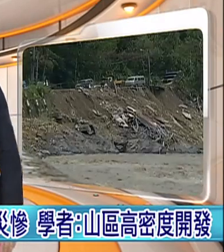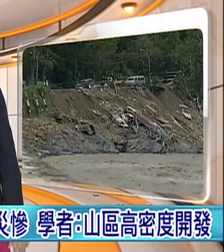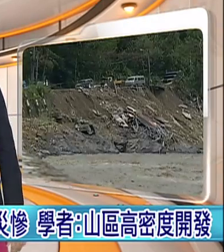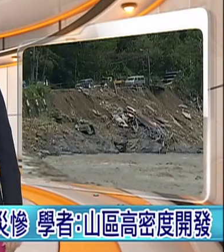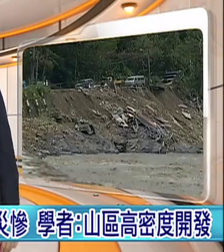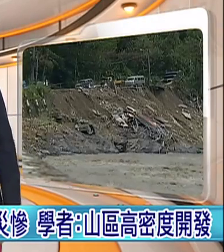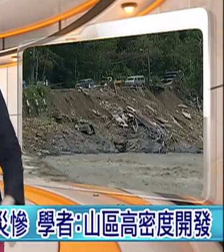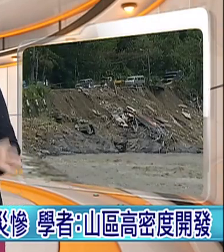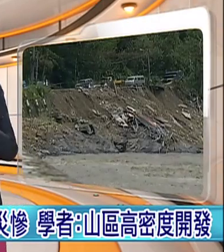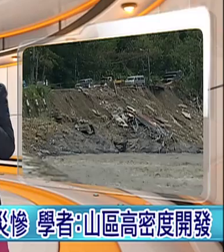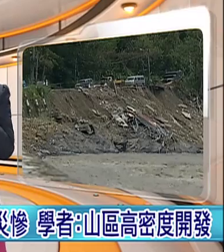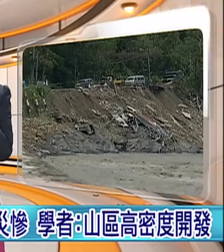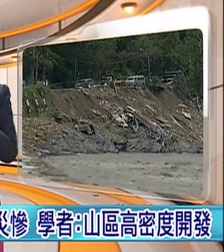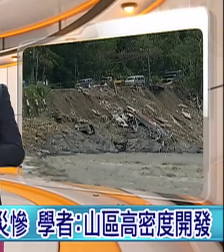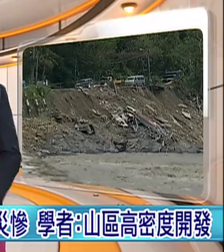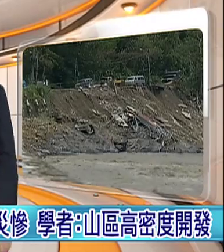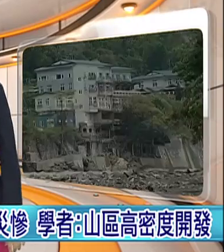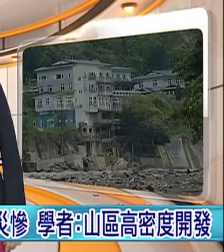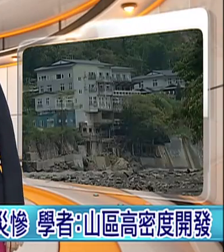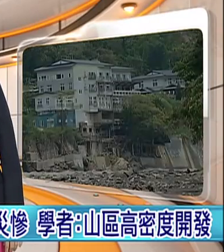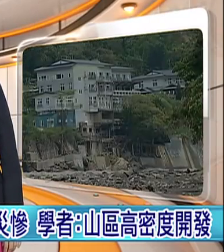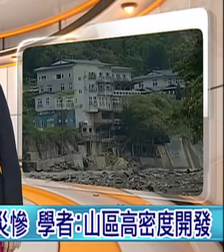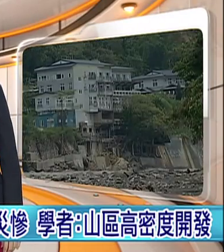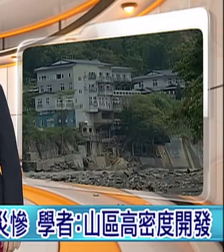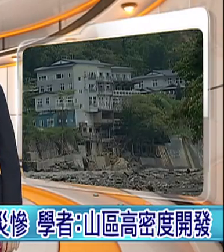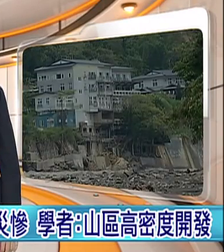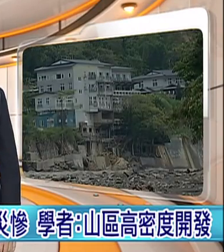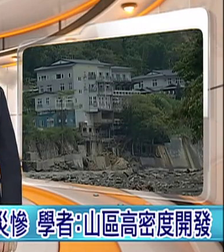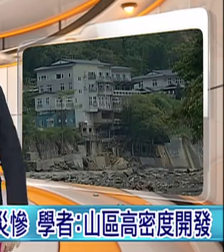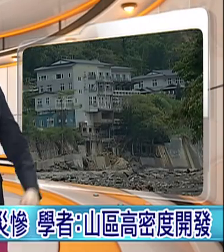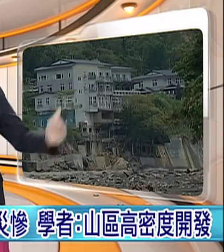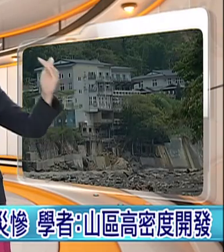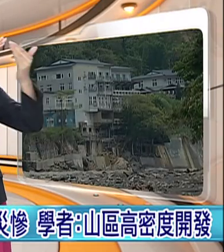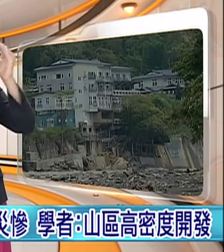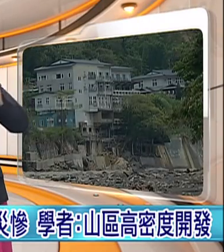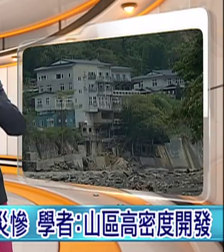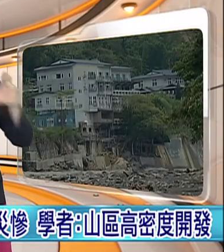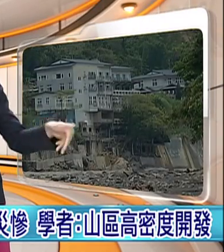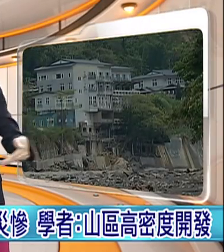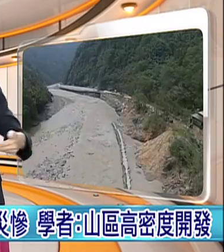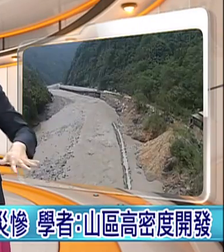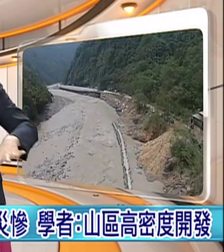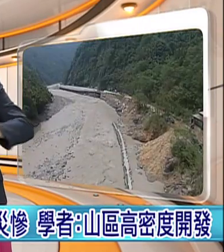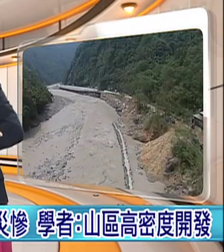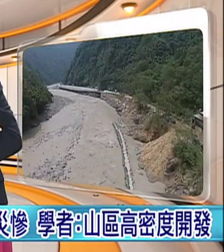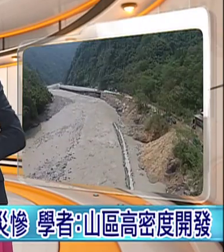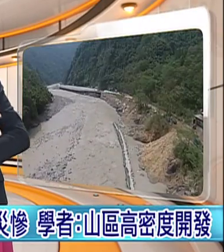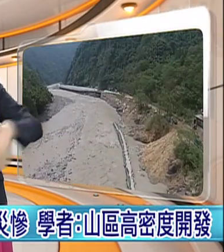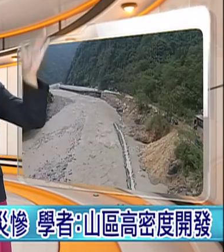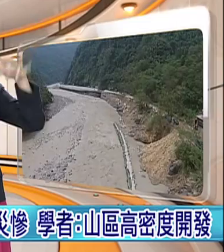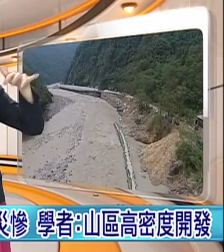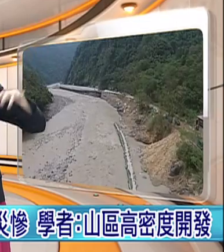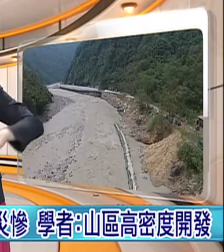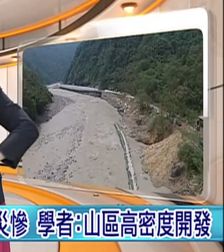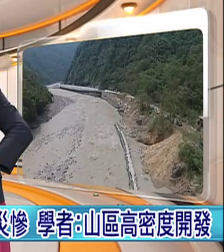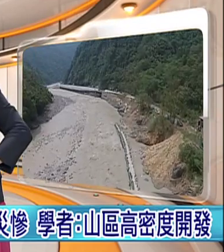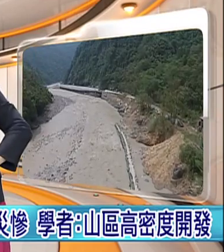就认为，台湾山区高密度的开发才会让土地无法承受负